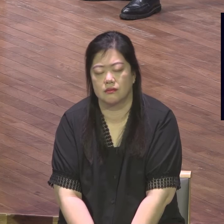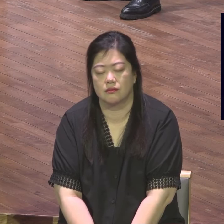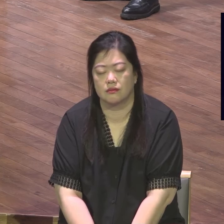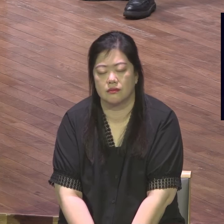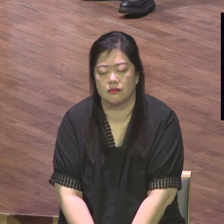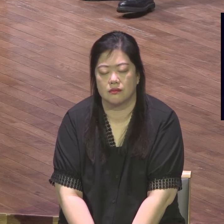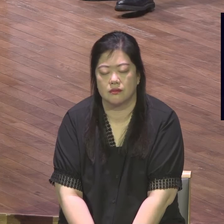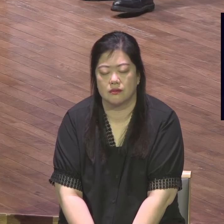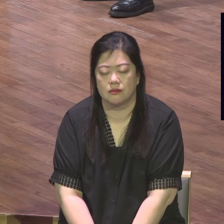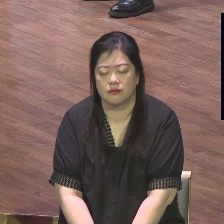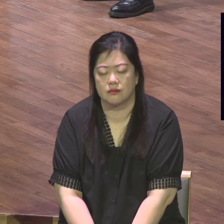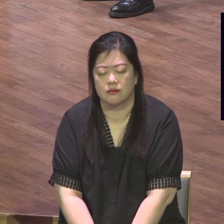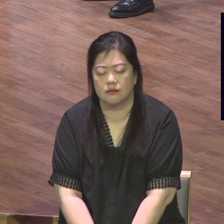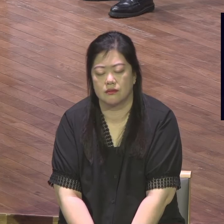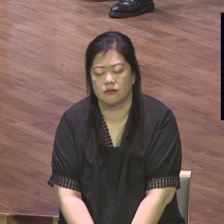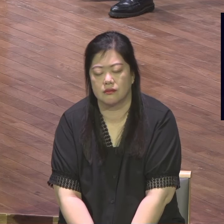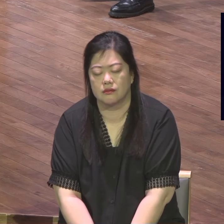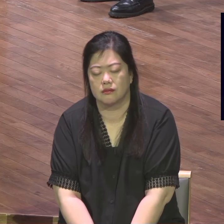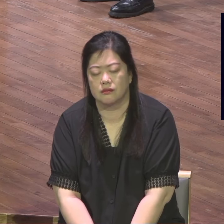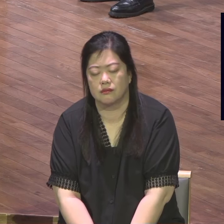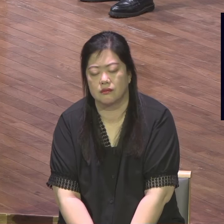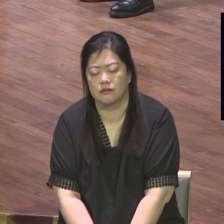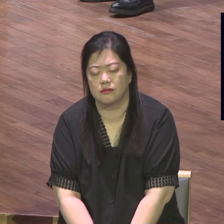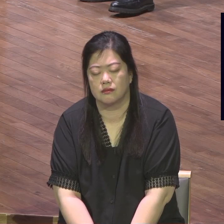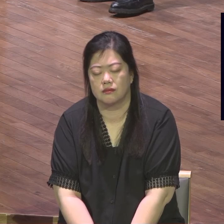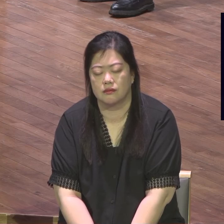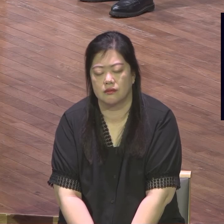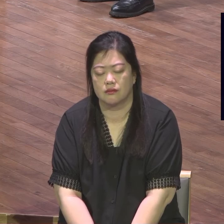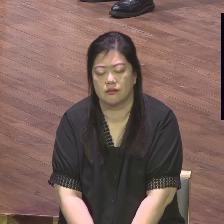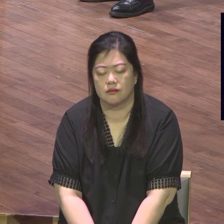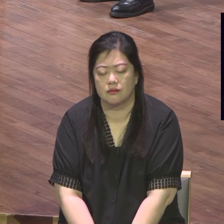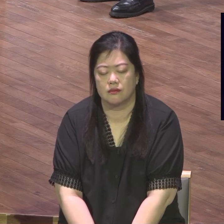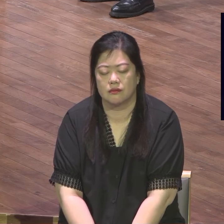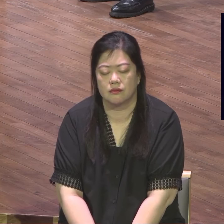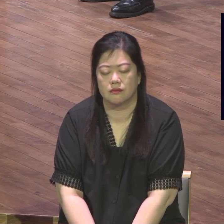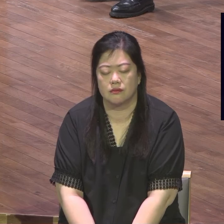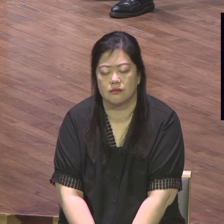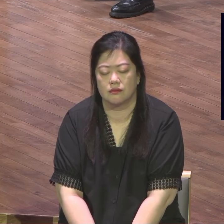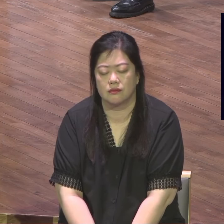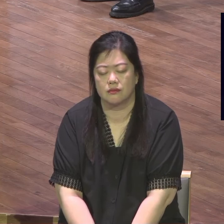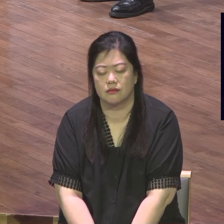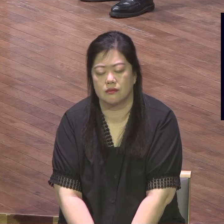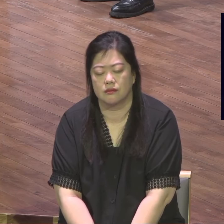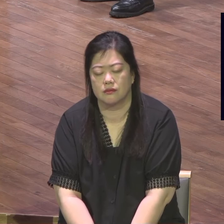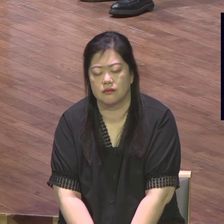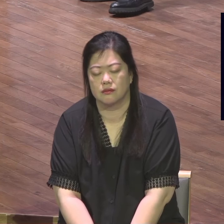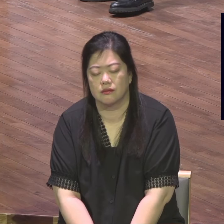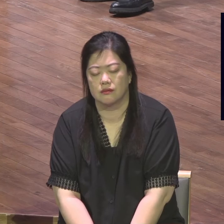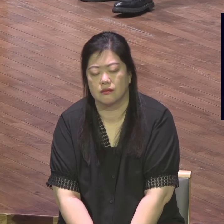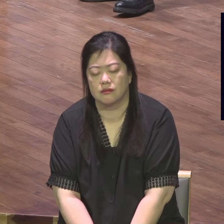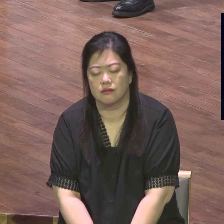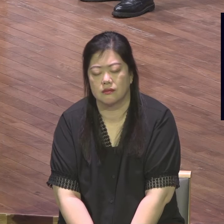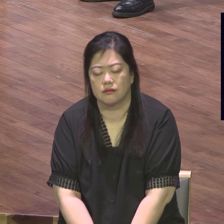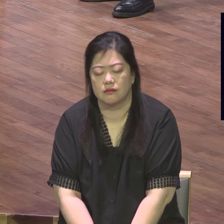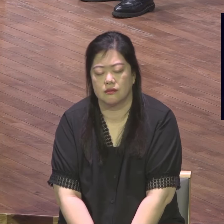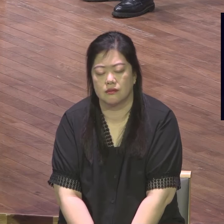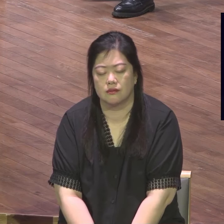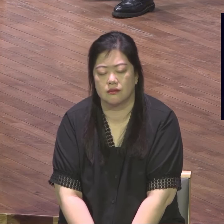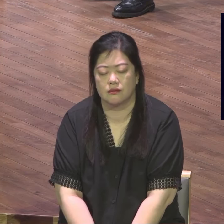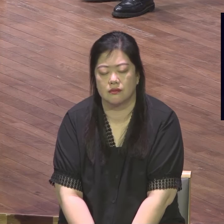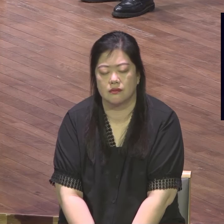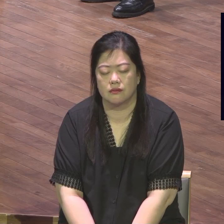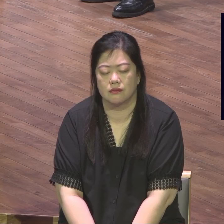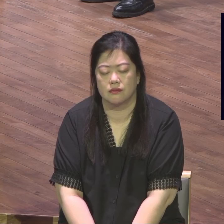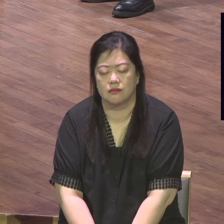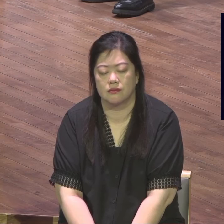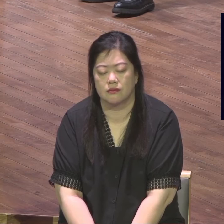6장 11장에 소론적인 삶을 사는 것이 아니고 허비하는 삶을 사는 것이 아니라 오직 말씀 오직 그리스도 오직